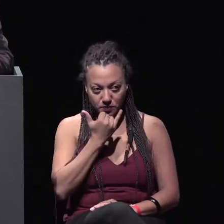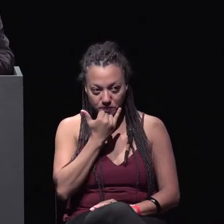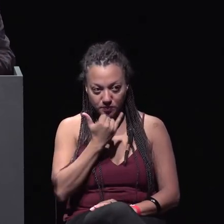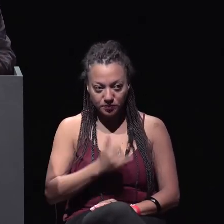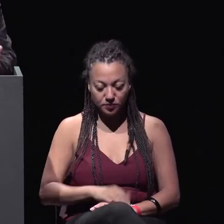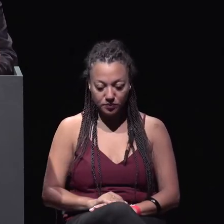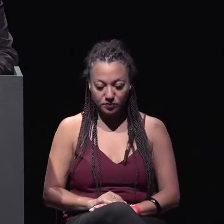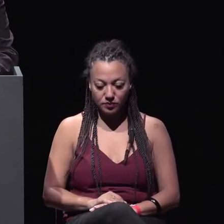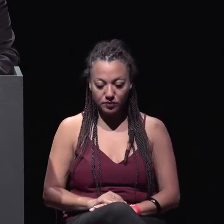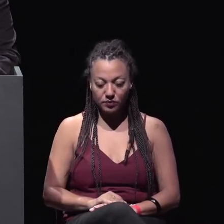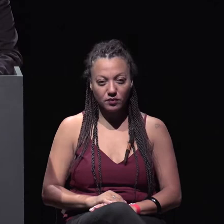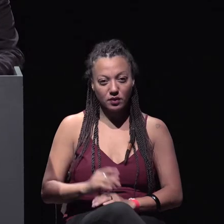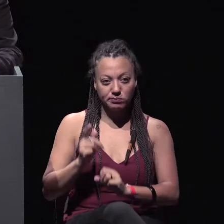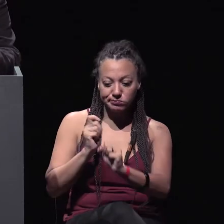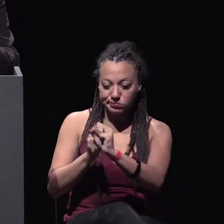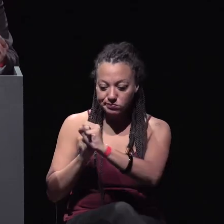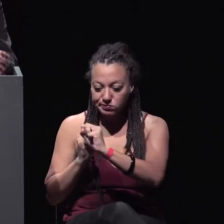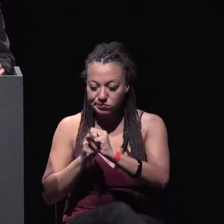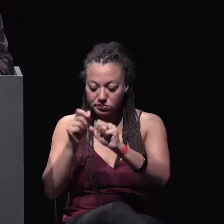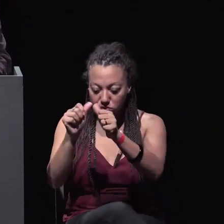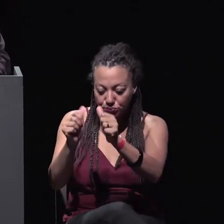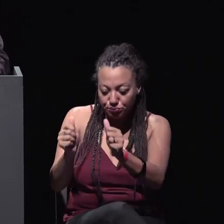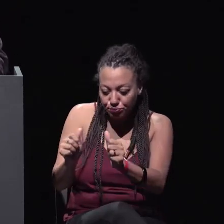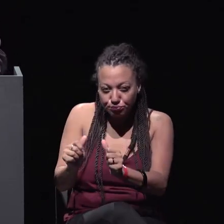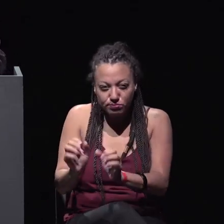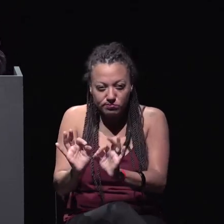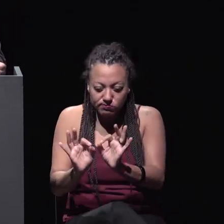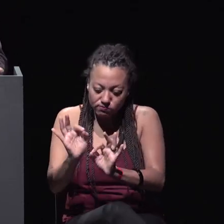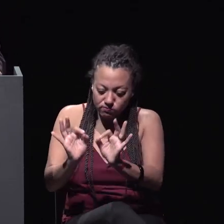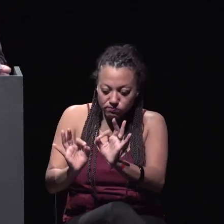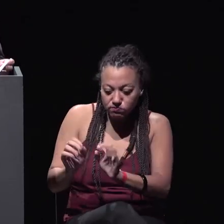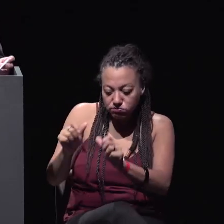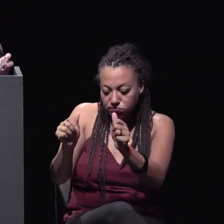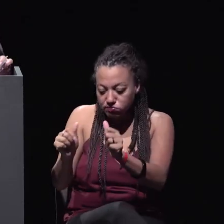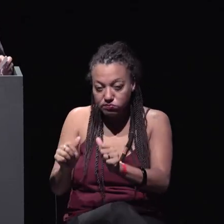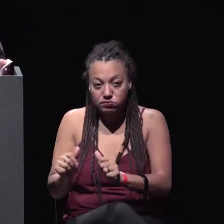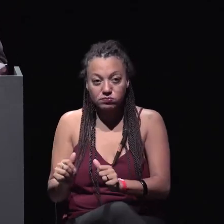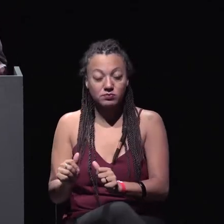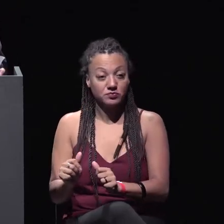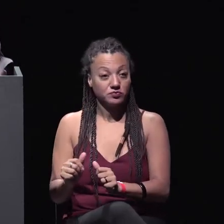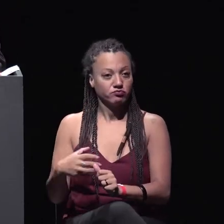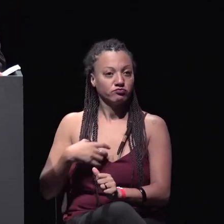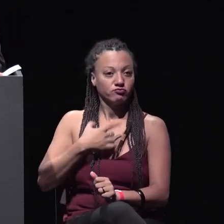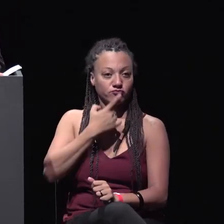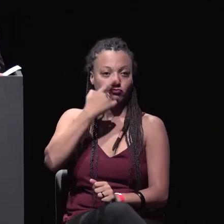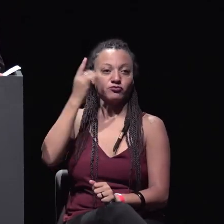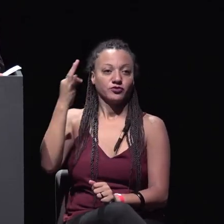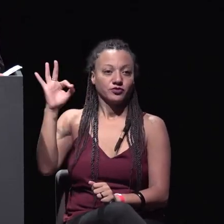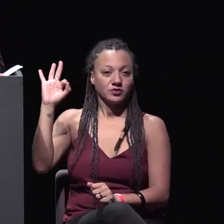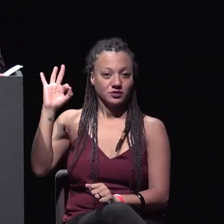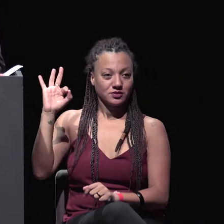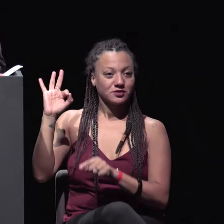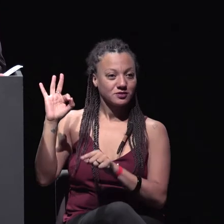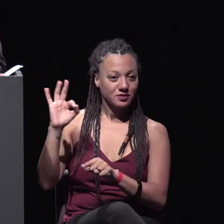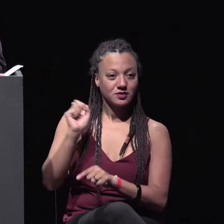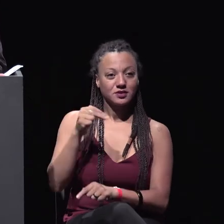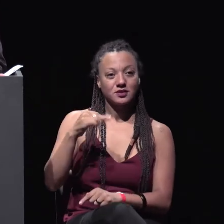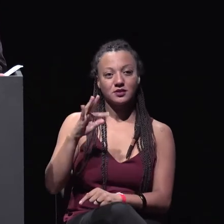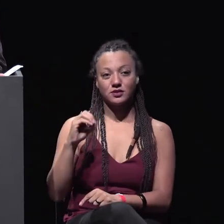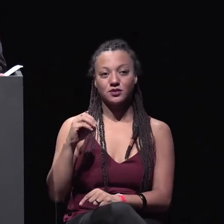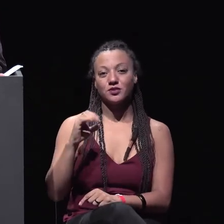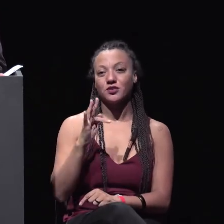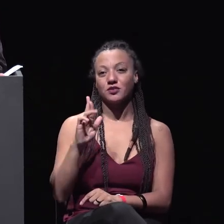todo seu relevo e acompanhamentos regulares no melhor gosto francês é o sobredito antônio